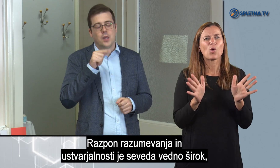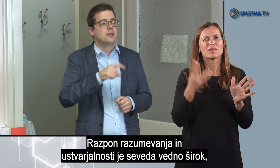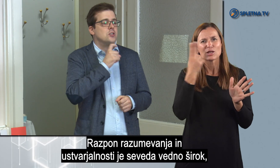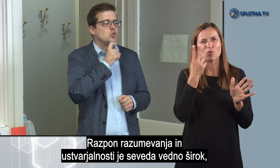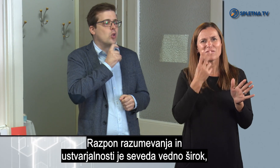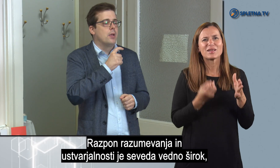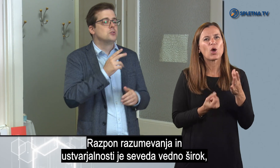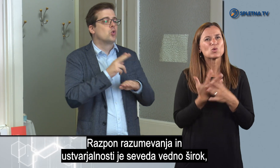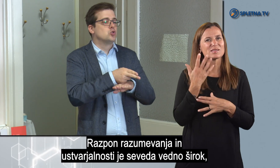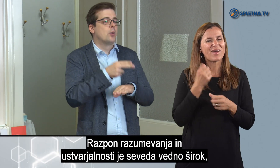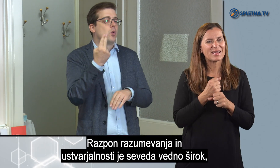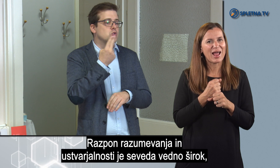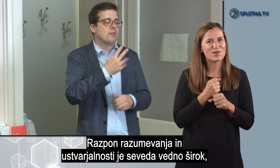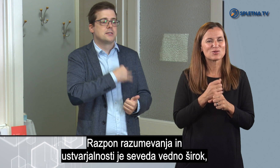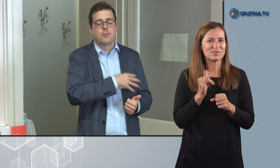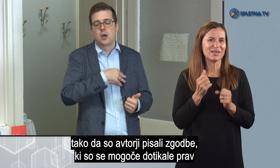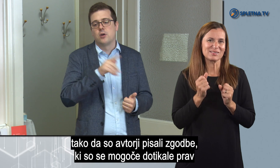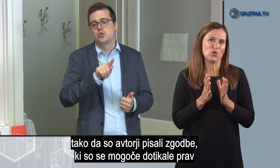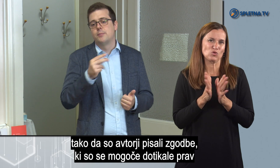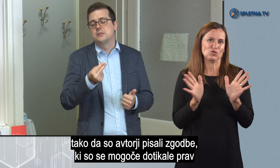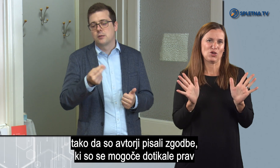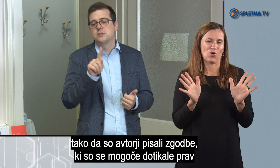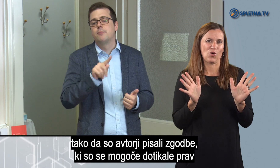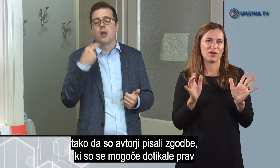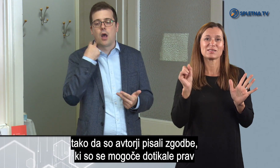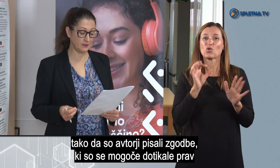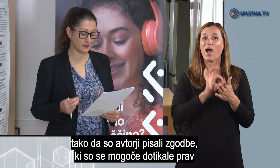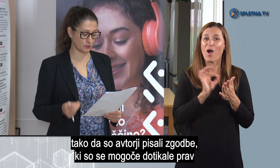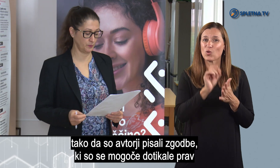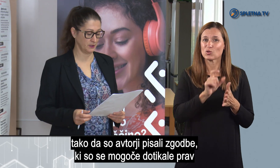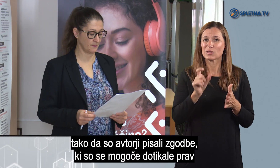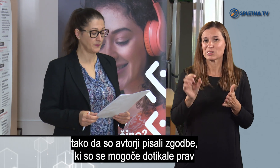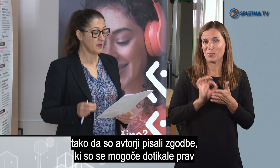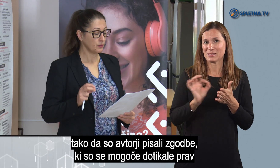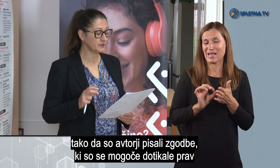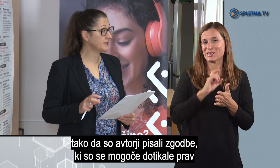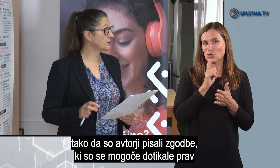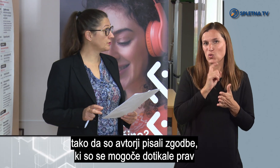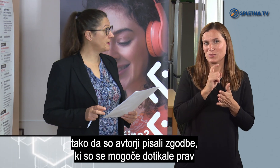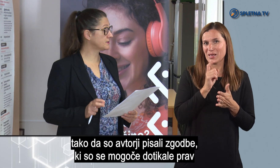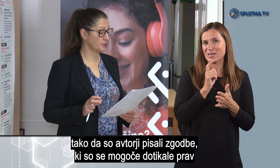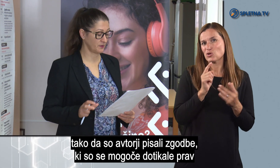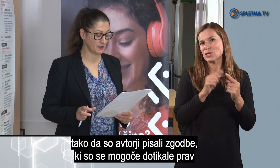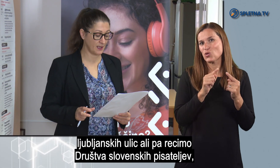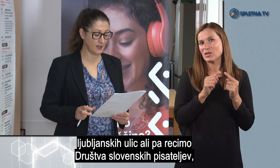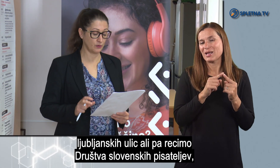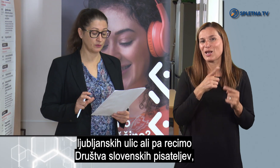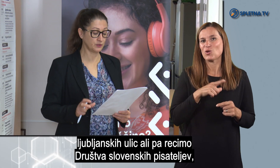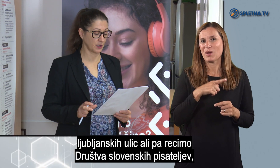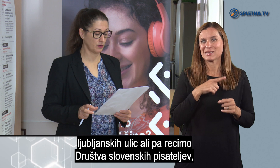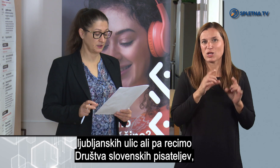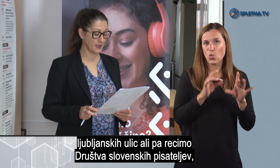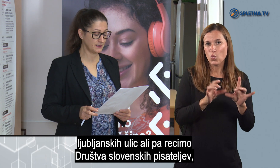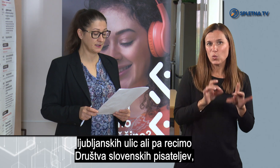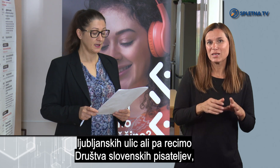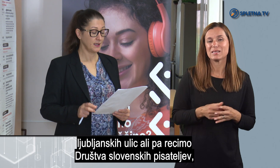in ustvarjalnosti je seveda vedno širok, tako da so avtorji pisali zgodbe, ki so se mogoče dotikale prav ljubljanskih